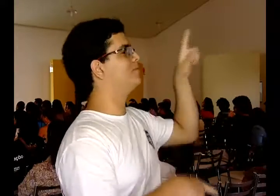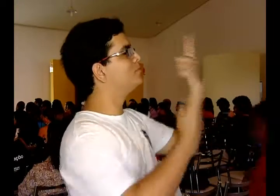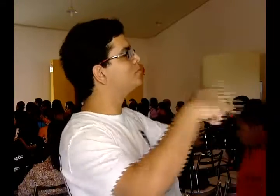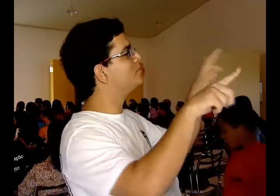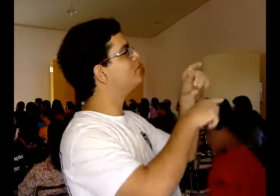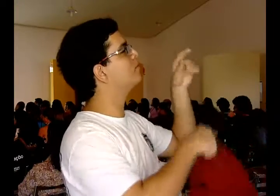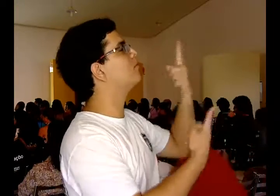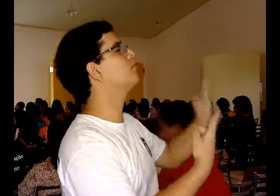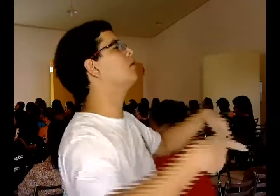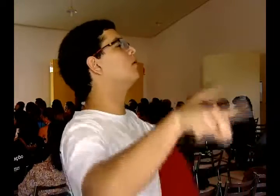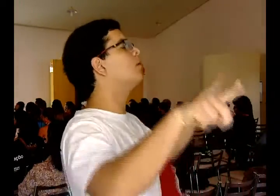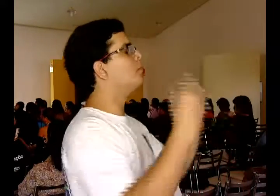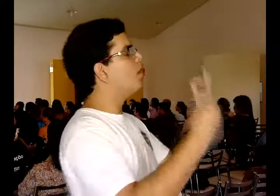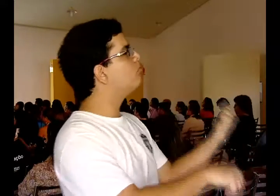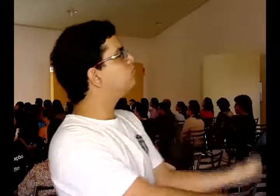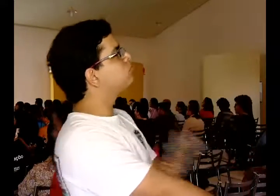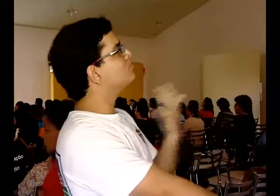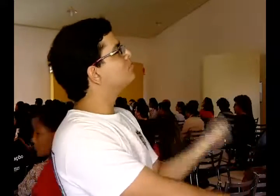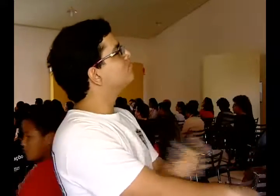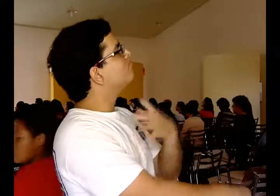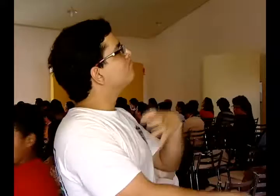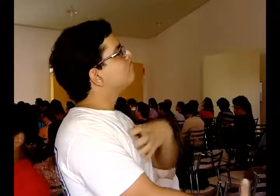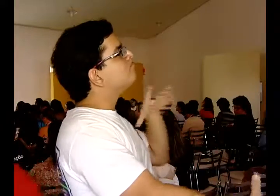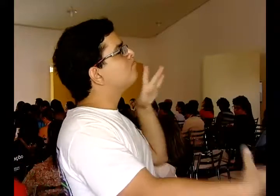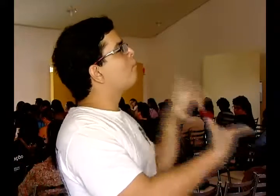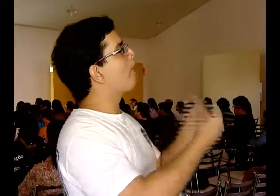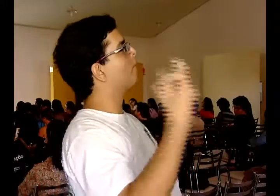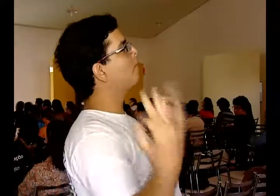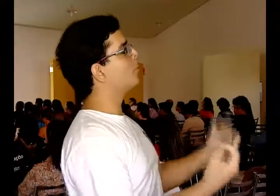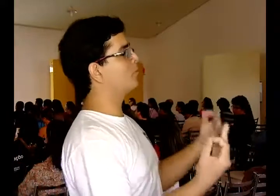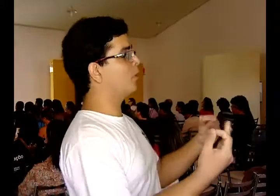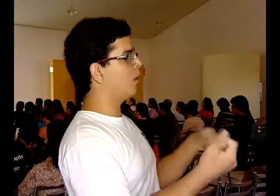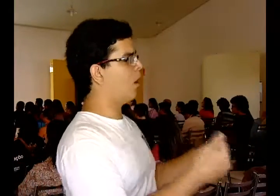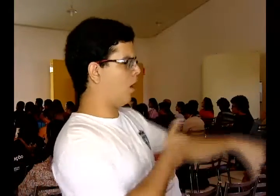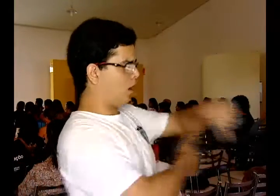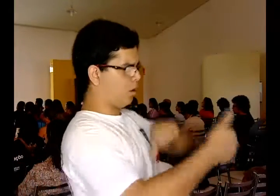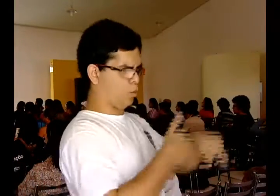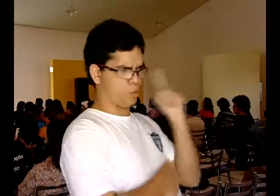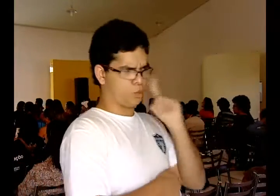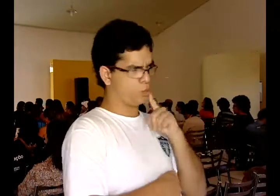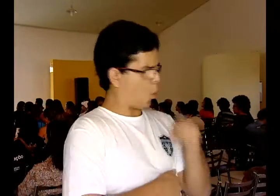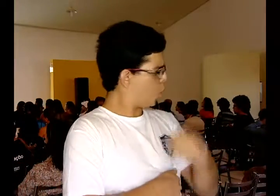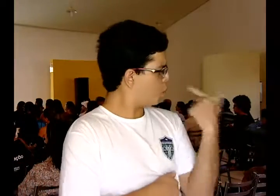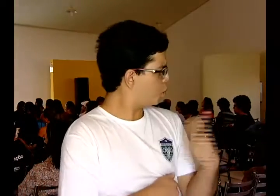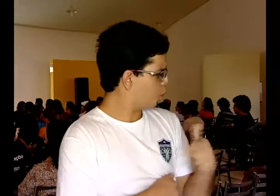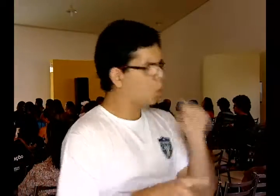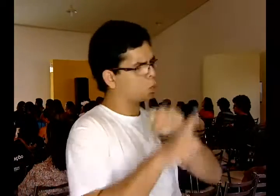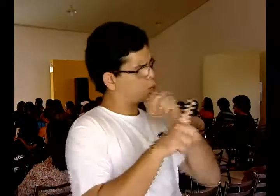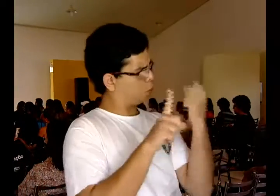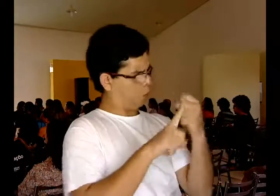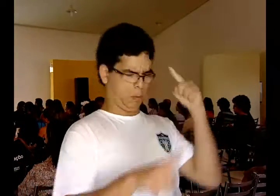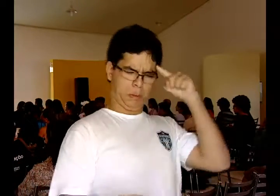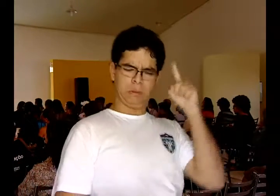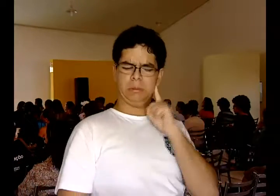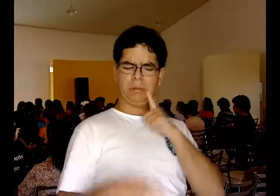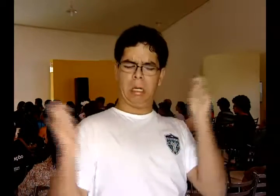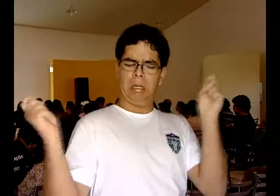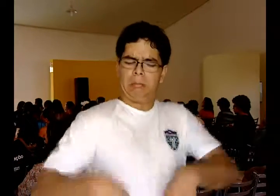que vai te dar a sensibilidade, vai te dar esse contexto do que está querendo dizer. E na língua de sinais